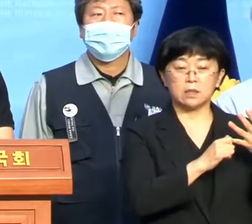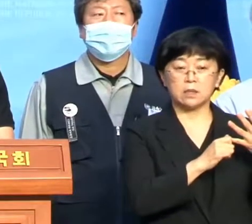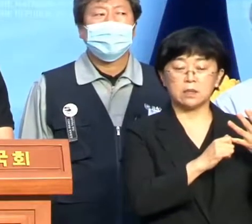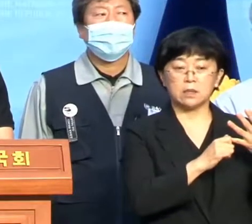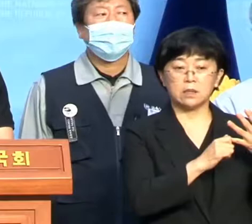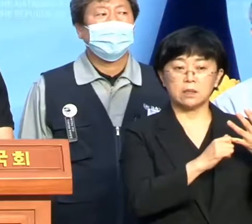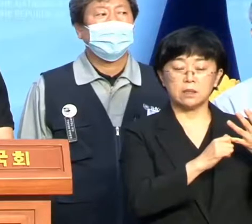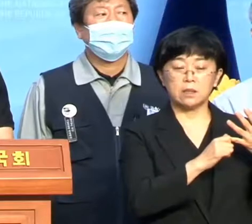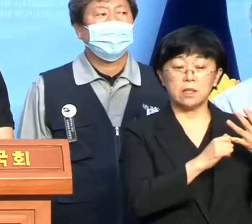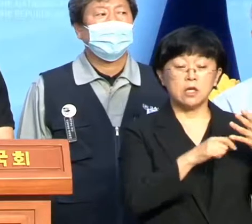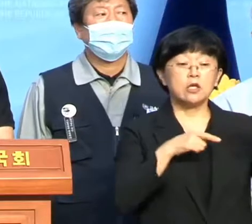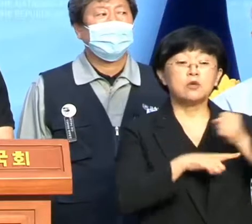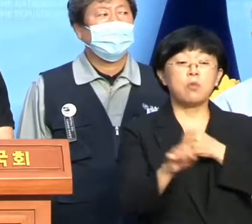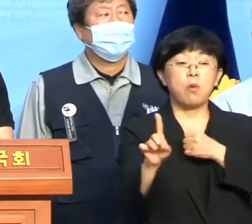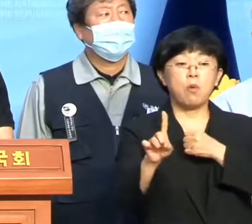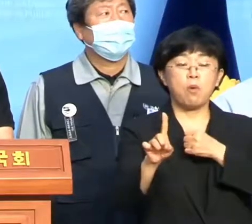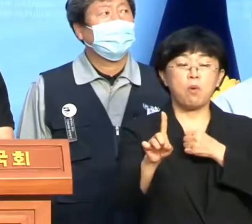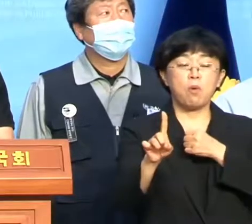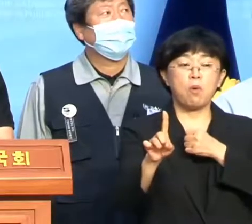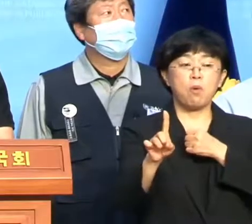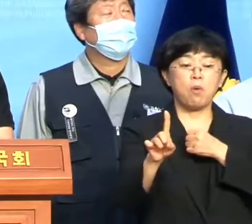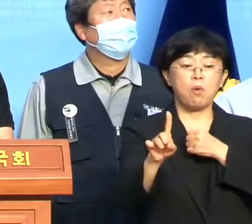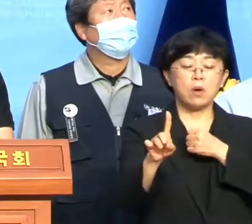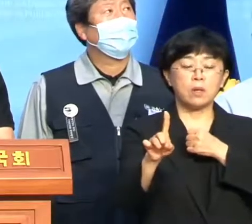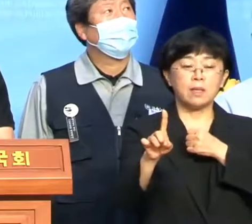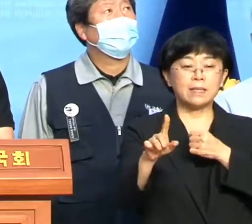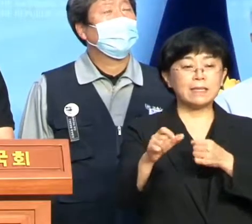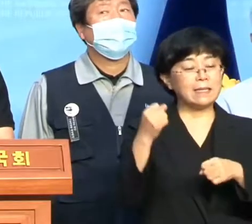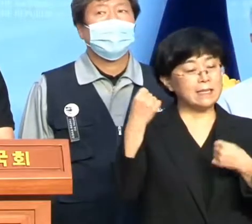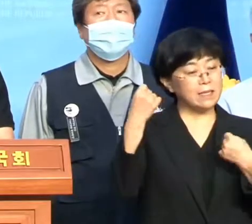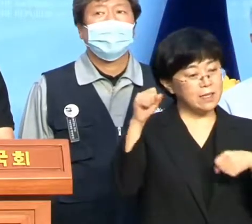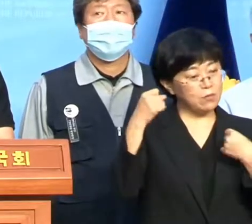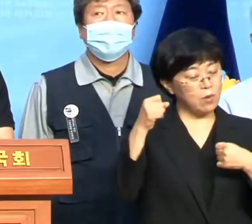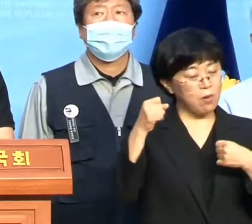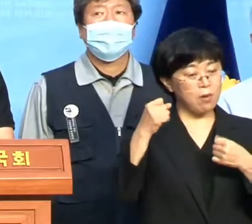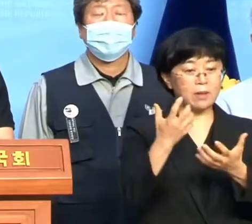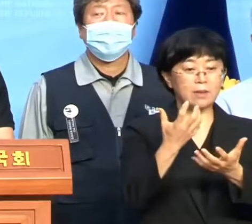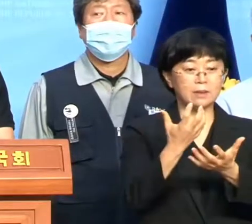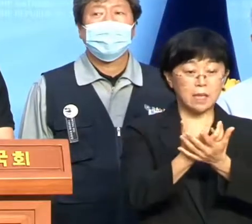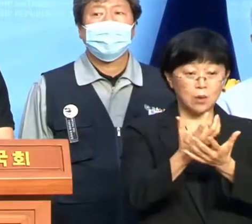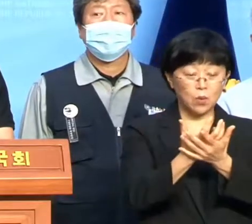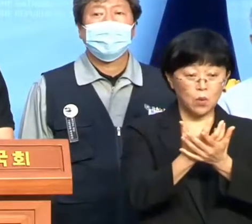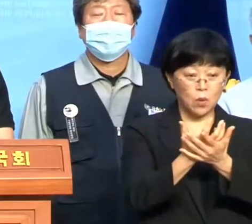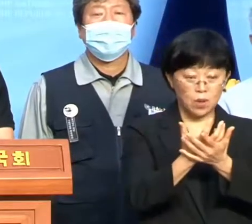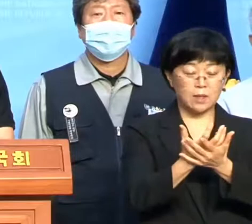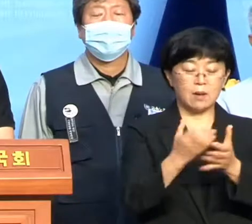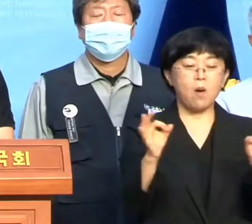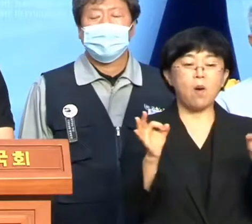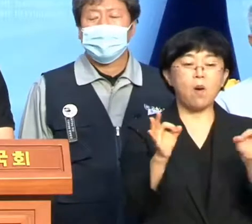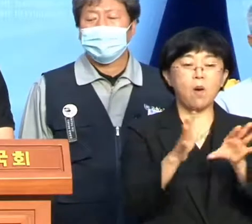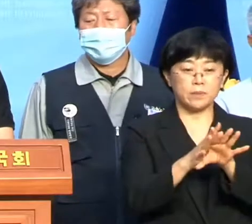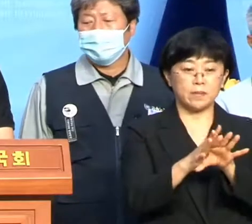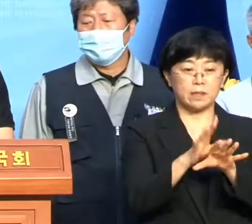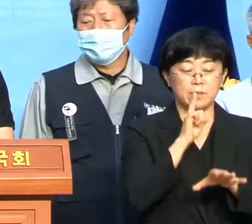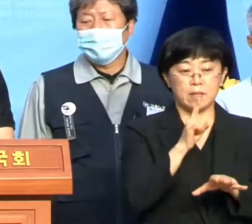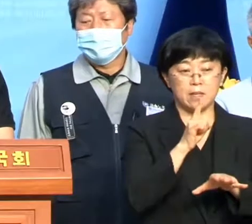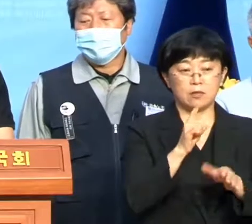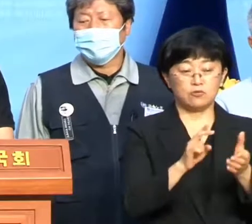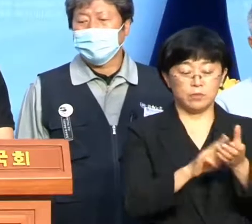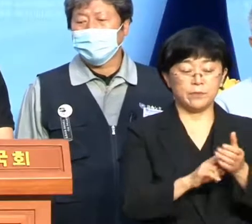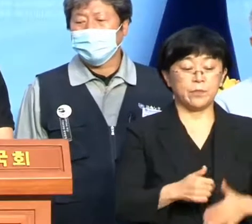이유는 고의적으로 자료를 삭제 은폐해 따는 것이다 한마디로